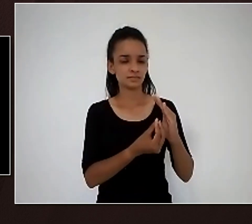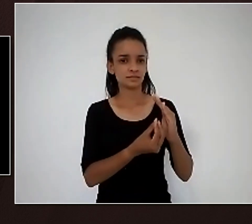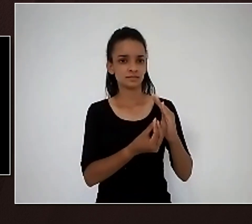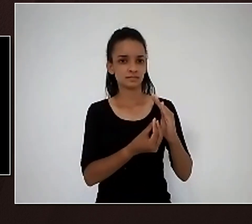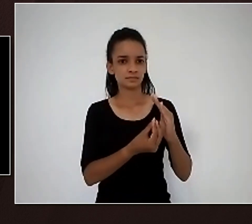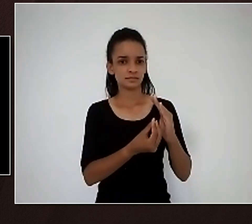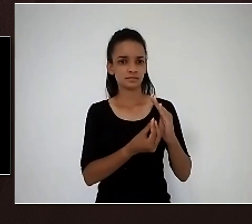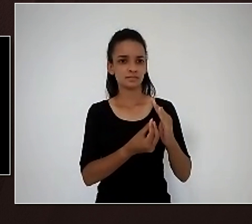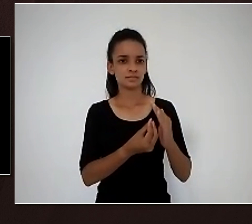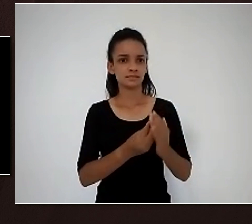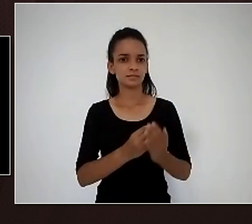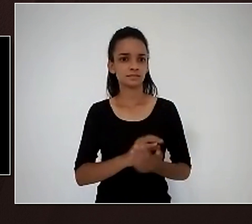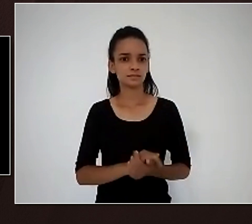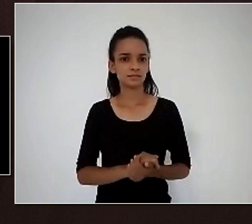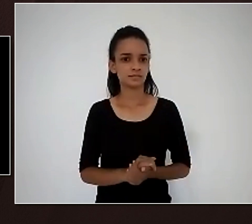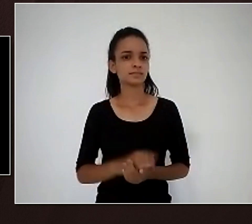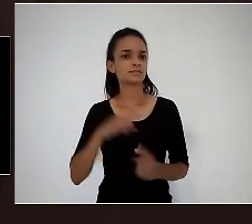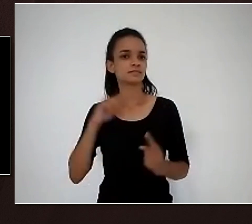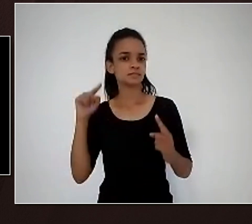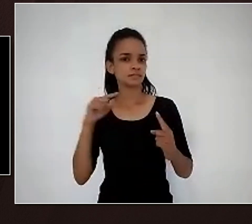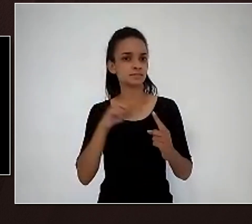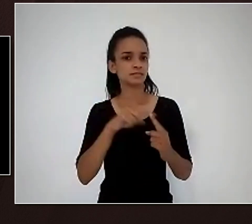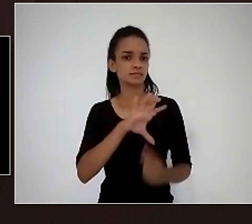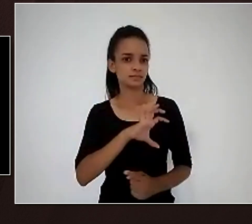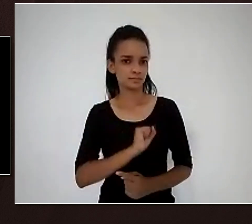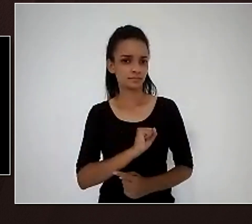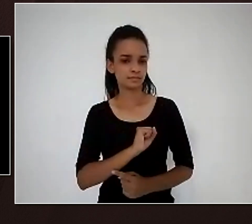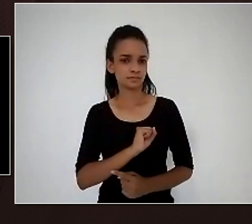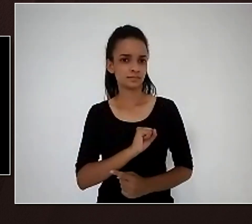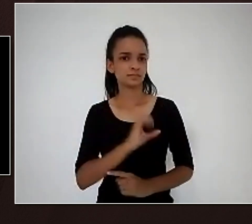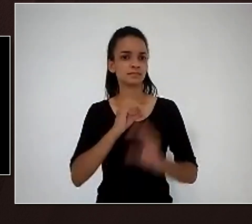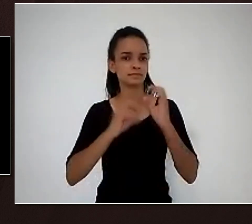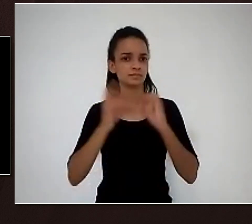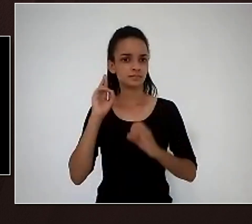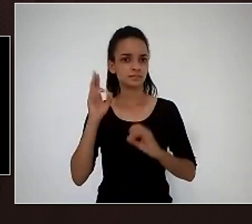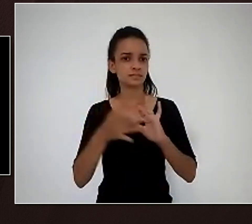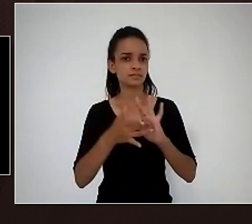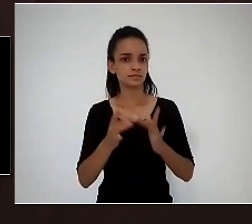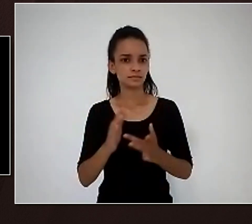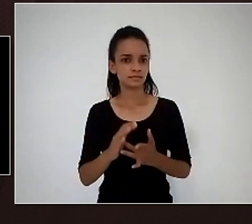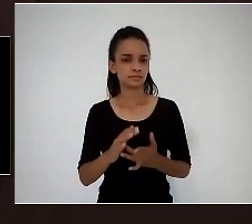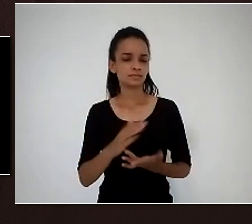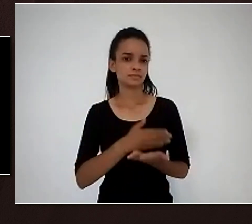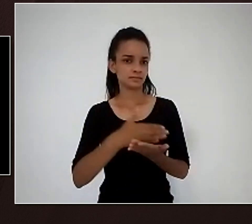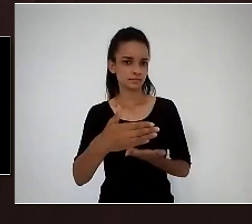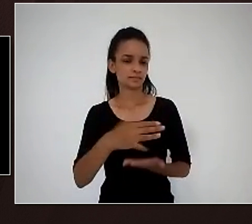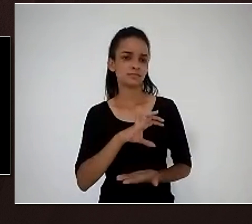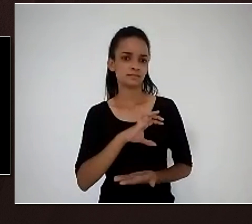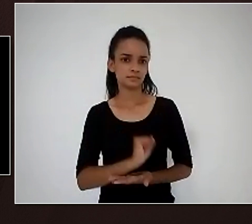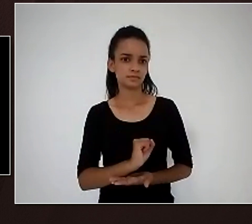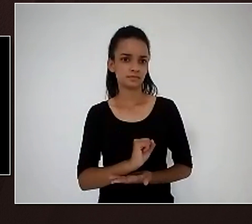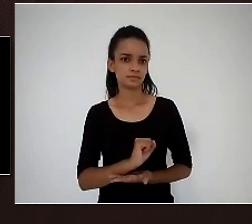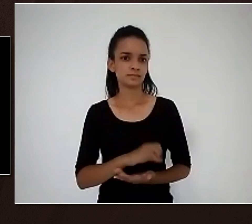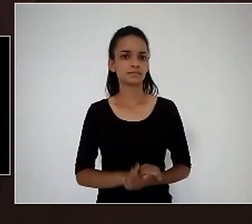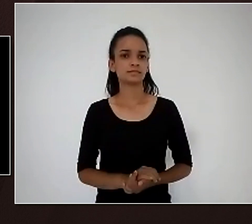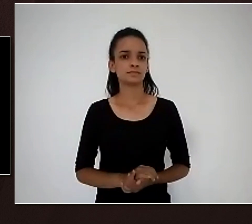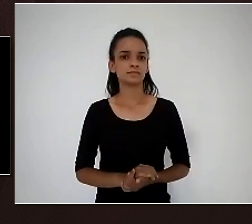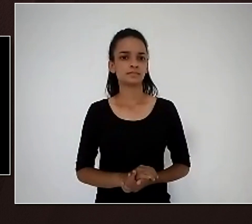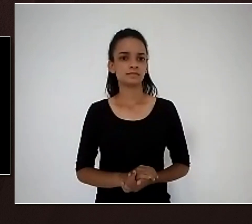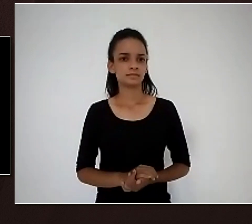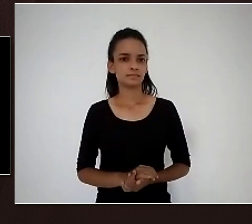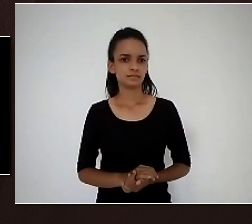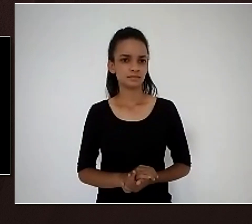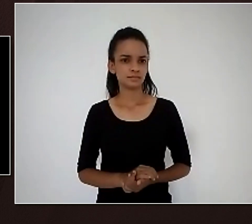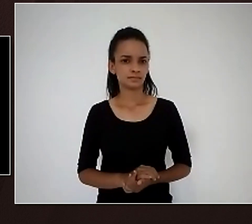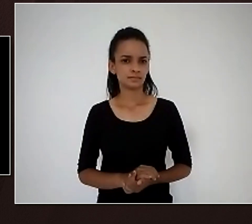es ágape, como compartía el hermano, ¿no? Oh, Señor Jesús. Y me tocó mucho porque ahí hablaba de que Pablo, todo